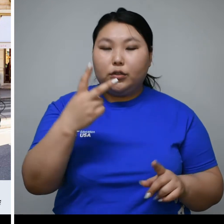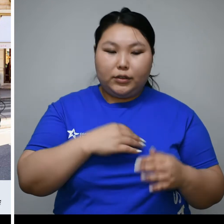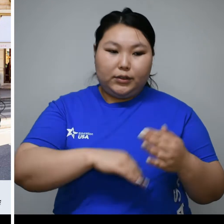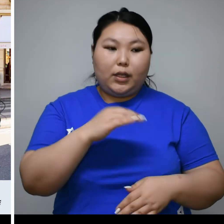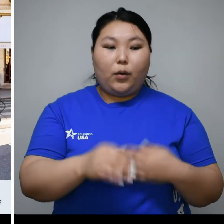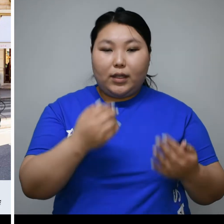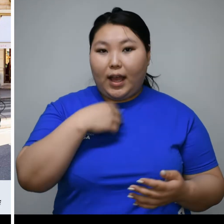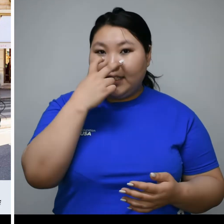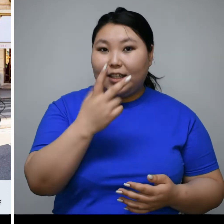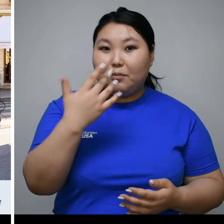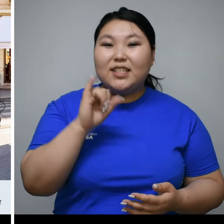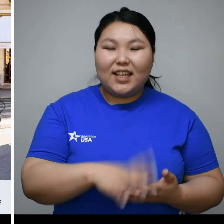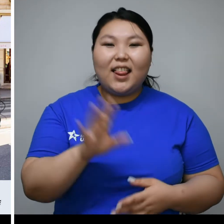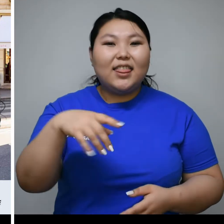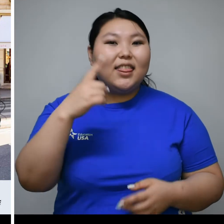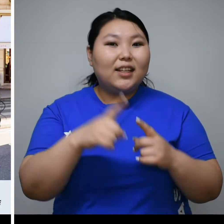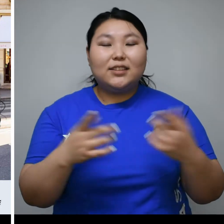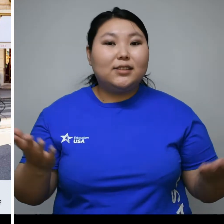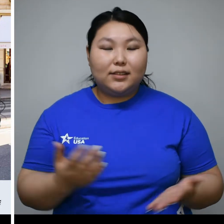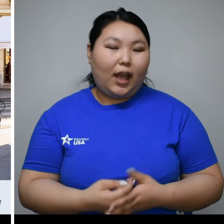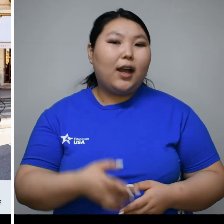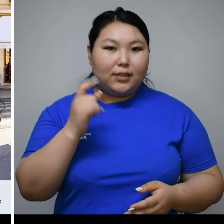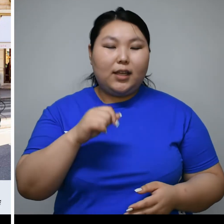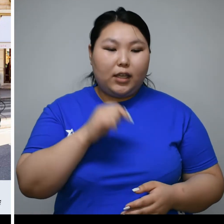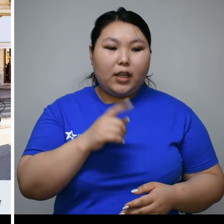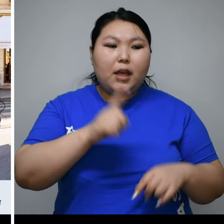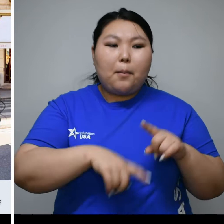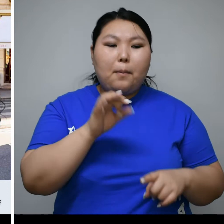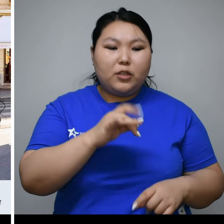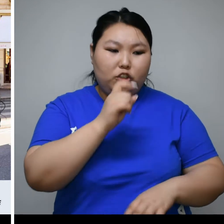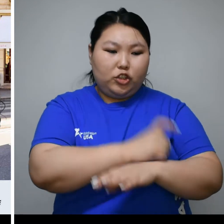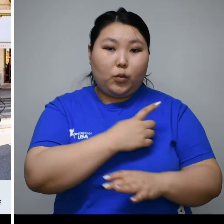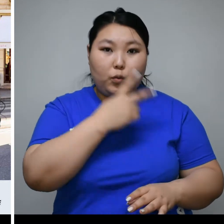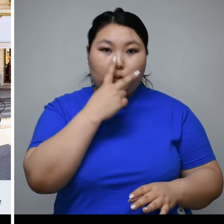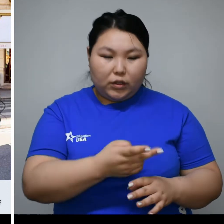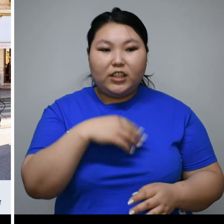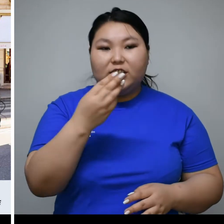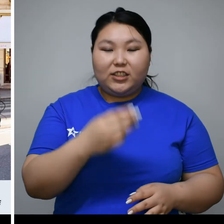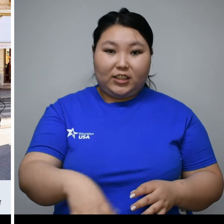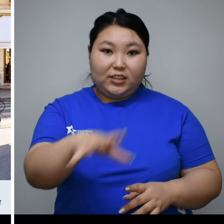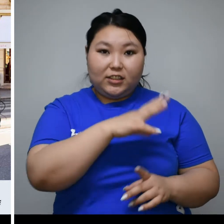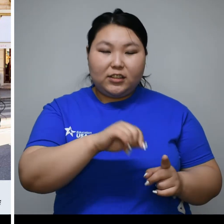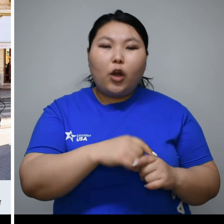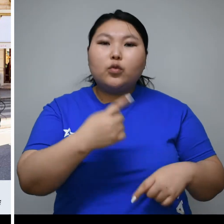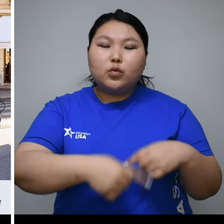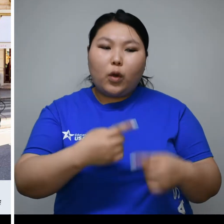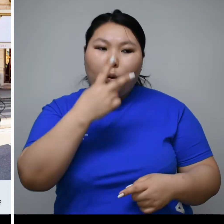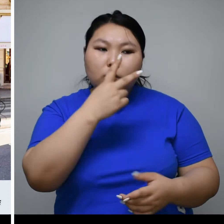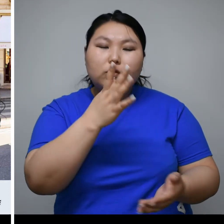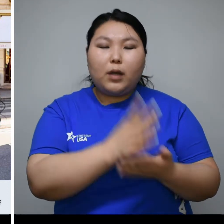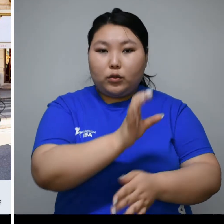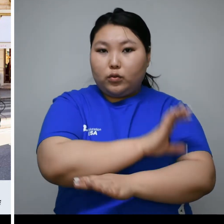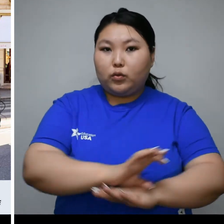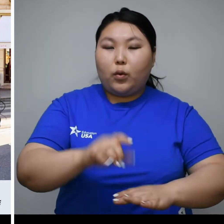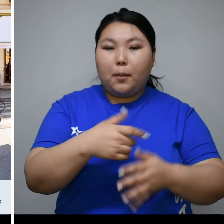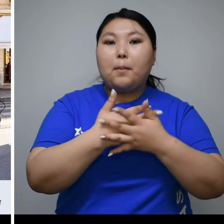хоёр давуу талыг анзаарч ирсэн. За нэгдүгüүрт нь болохоор ингээд ямар ч хичээл үзсэн шалгалтнууд нь за тухайн үзэж